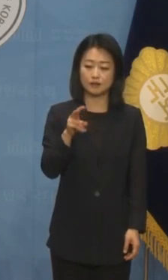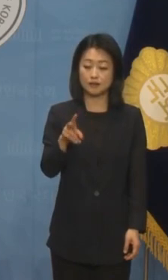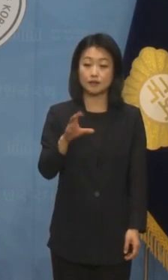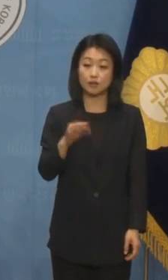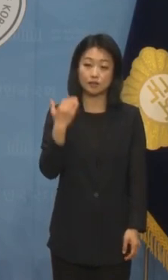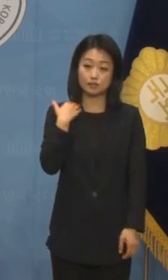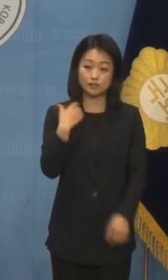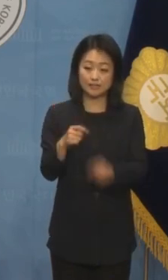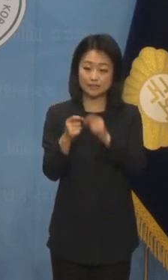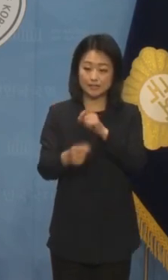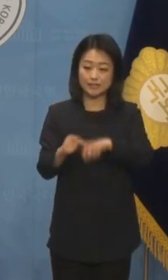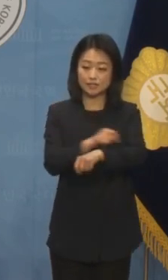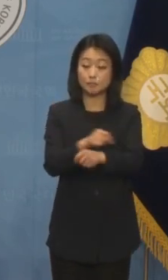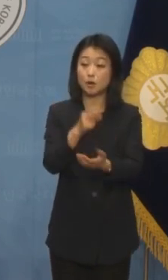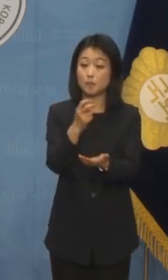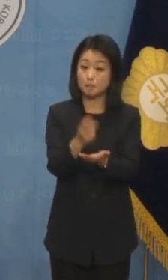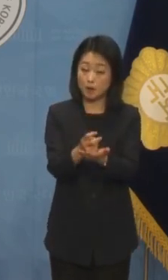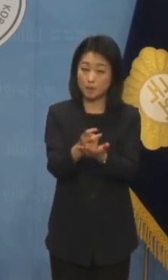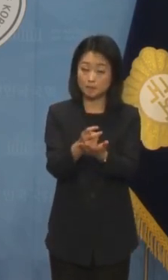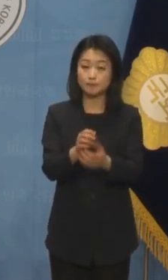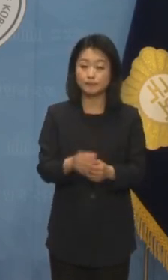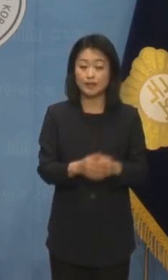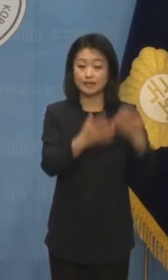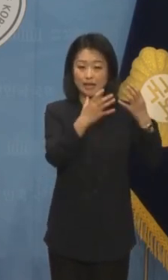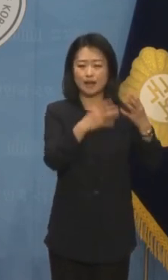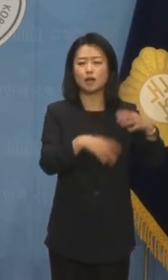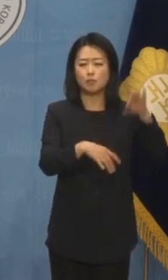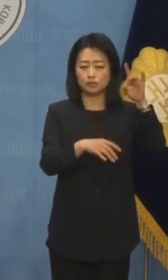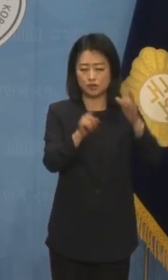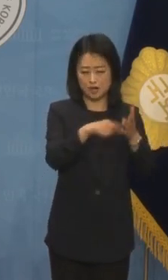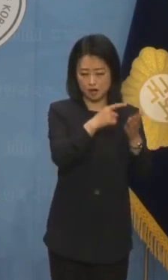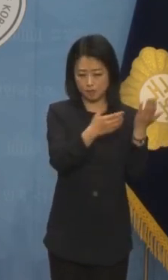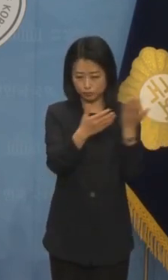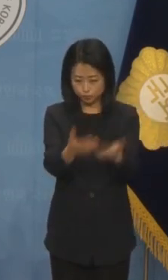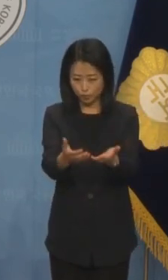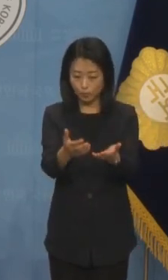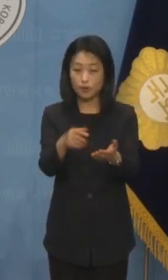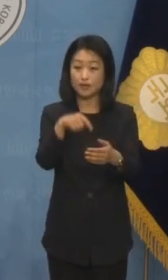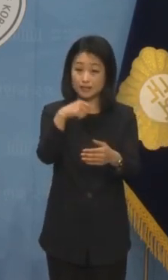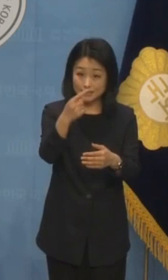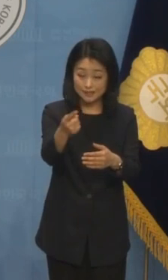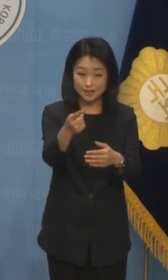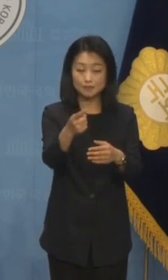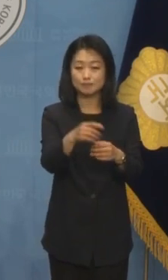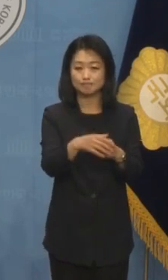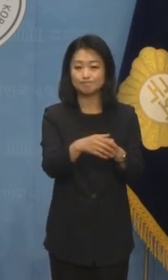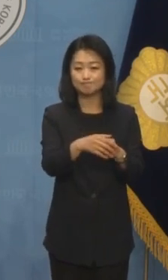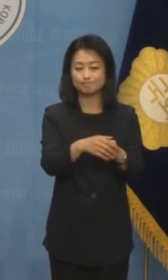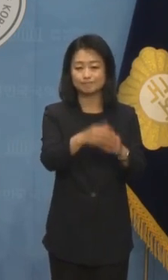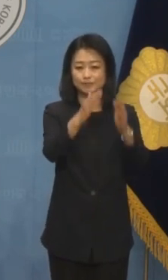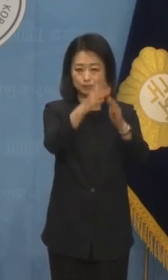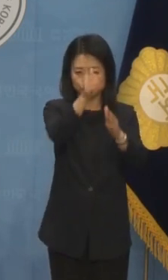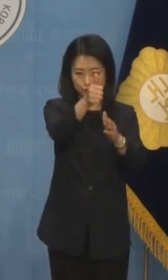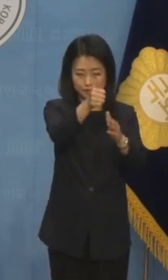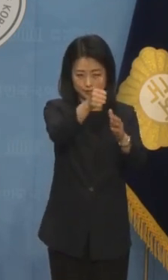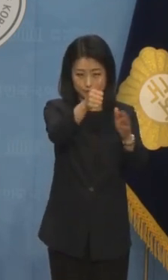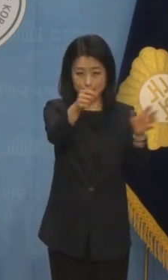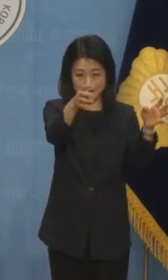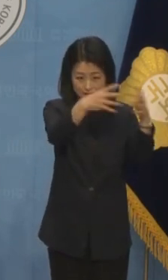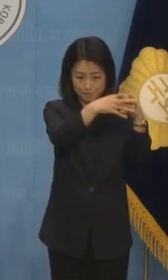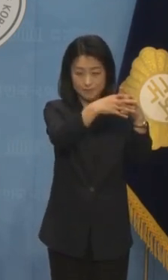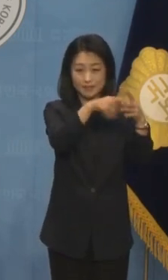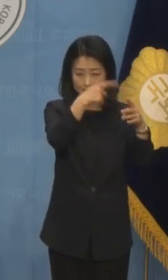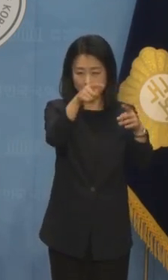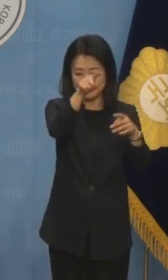전세사기 특별법, 선구제 후회수 방안을 담은 전세사기 특별법의 본회의 합의 통과를 촉구하기 위해서 이 자리에